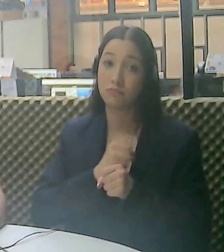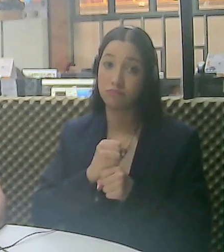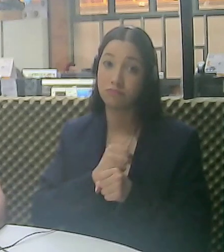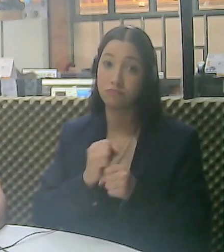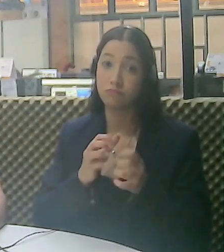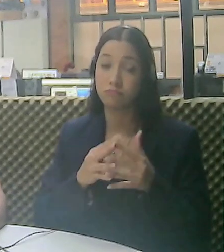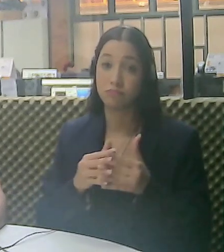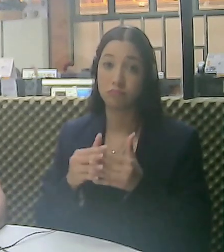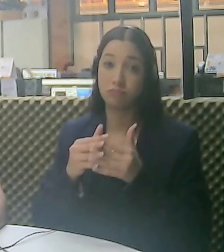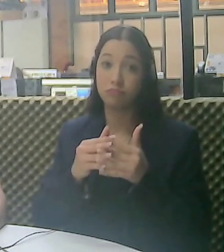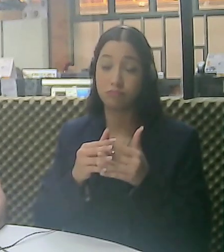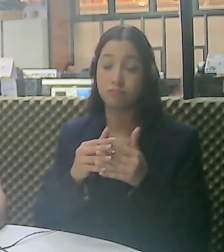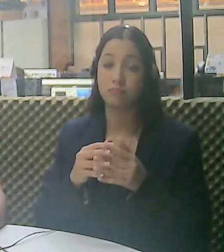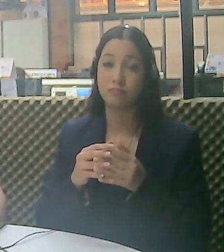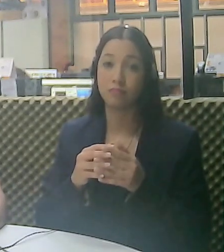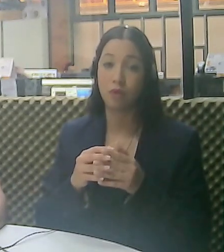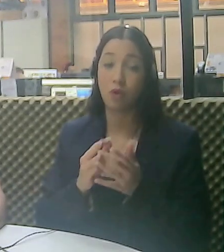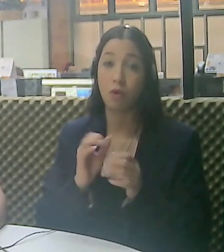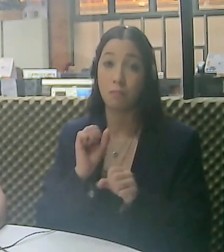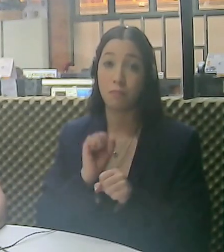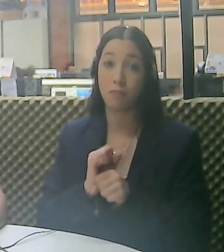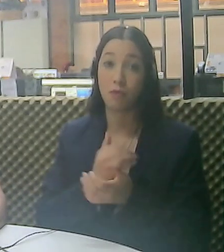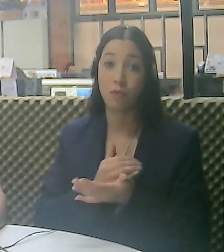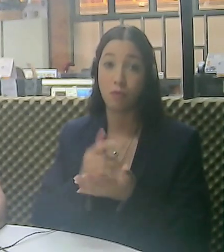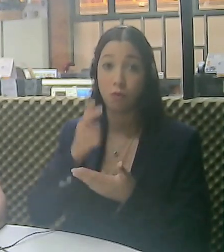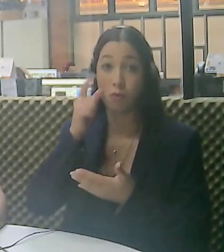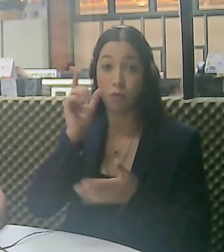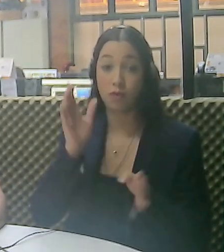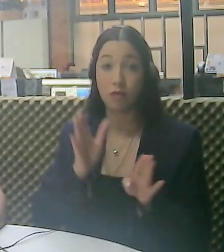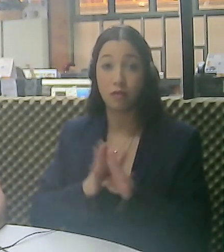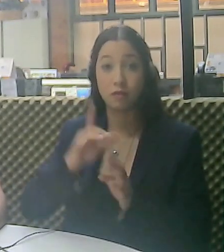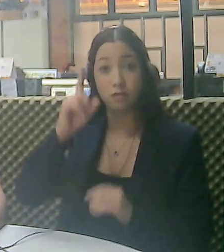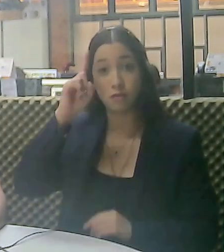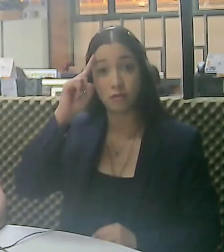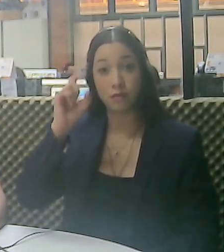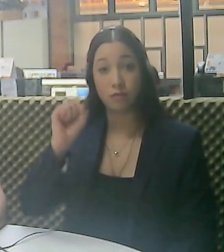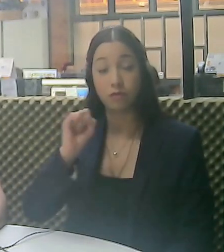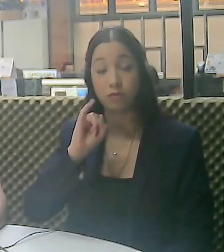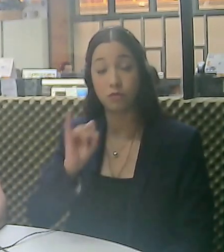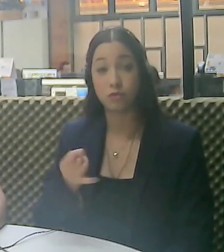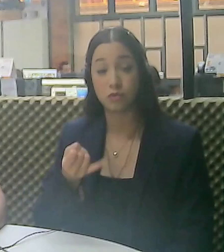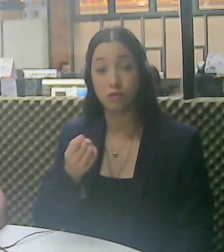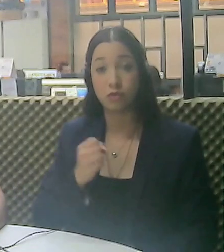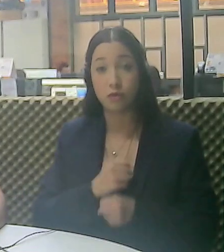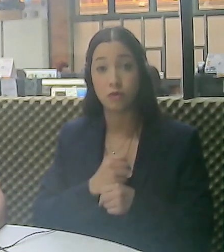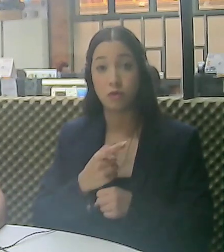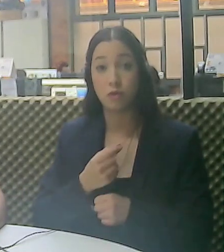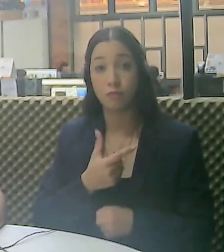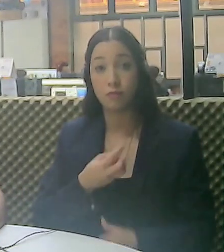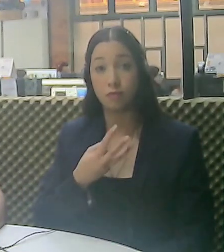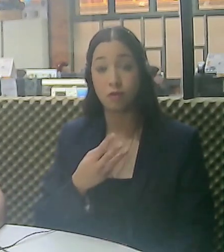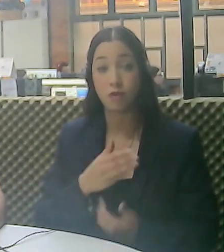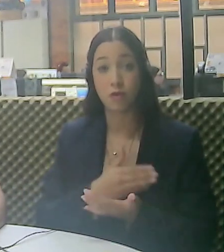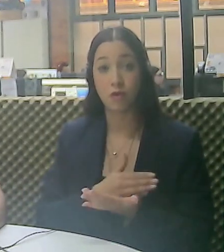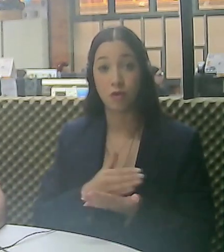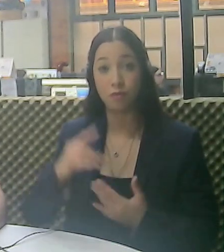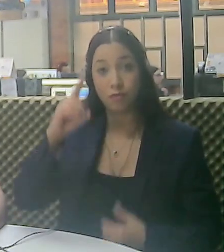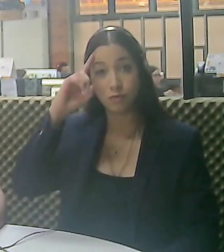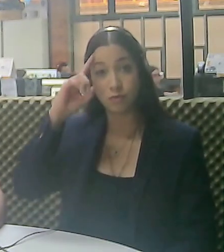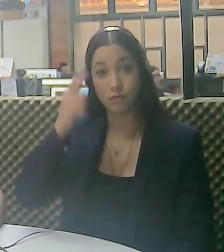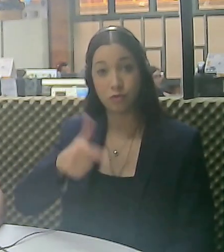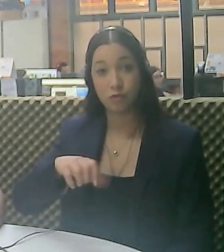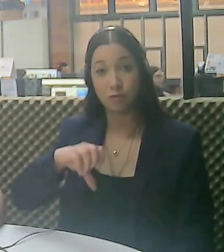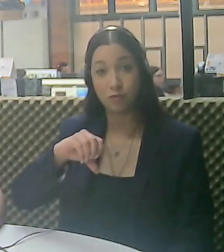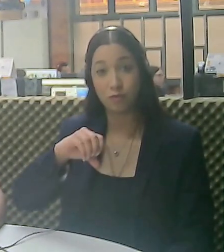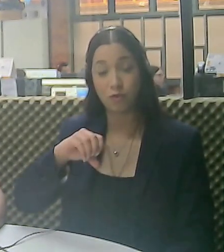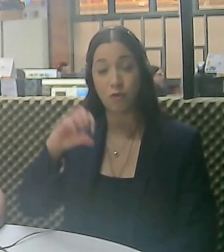veículo. A pausa, que começou ontem, vai até o dia 8 de janeiro de 2023, retornando às atividades normais no dia 9, na